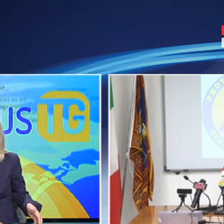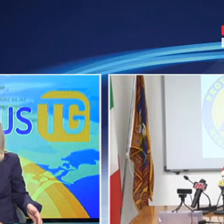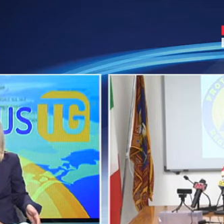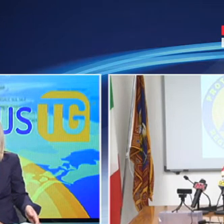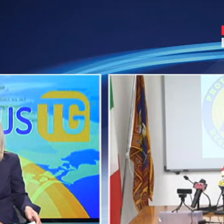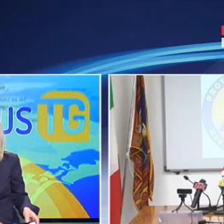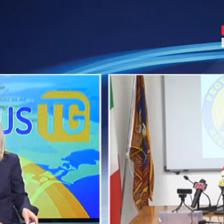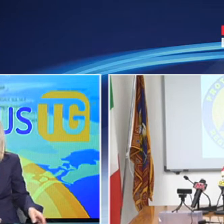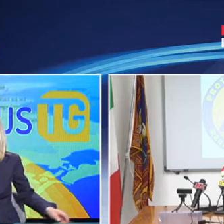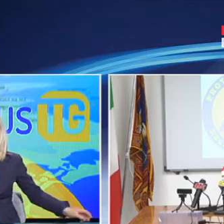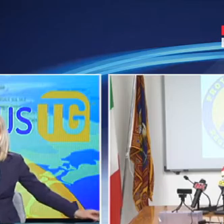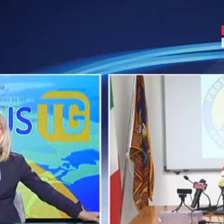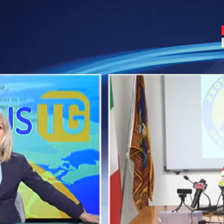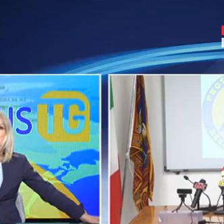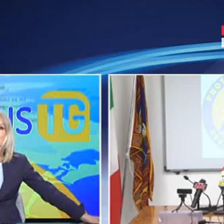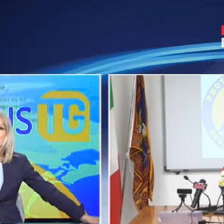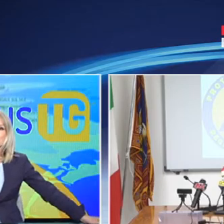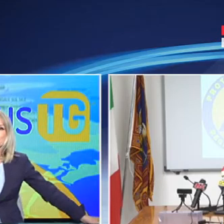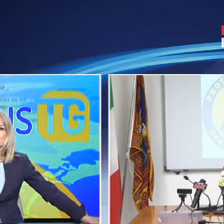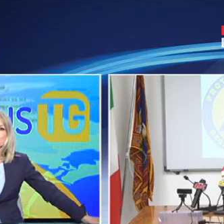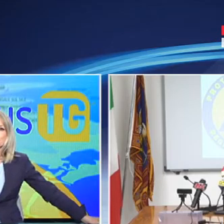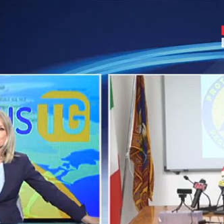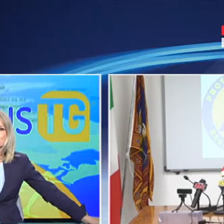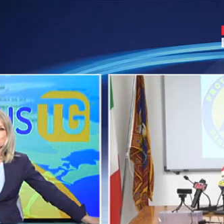bando di gara per la realizzazione dell'opera.